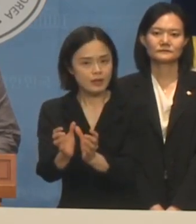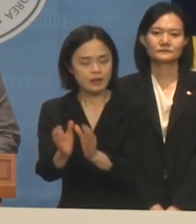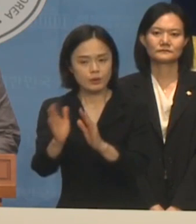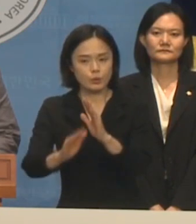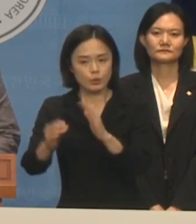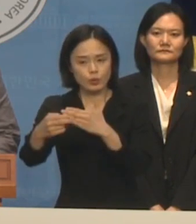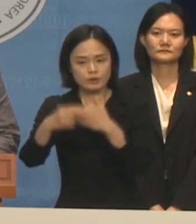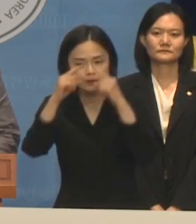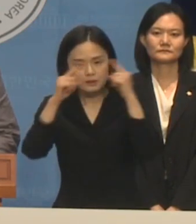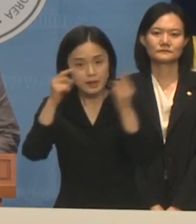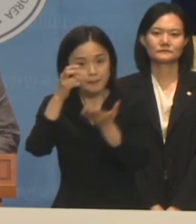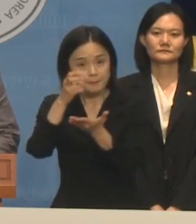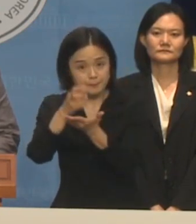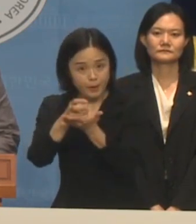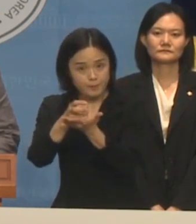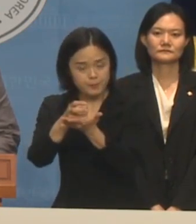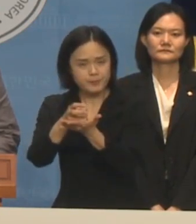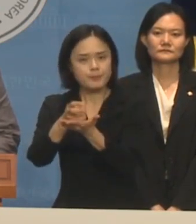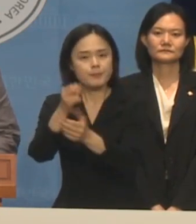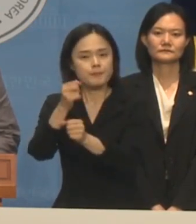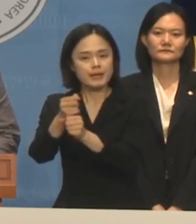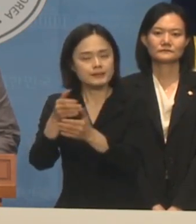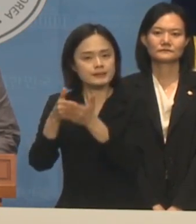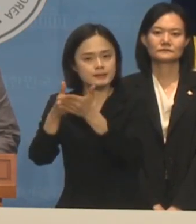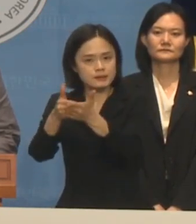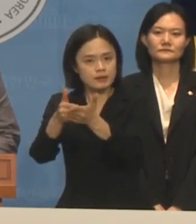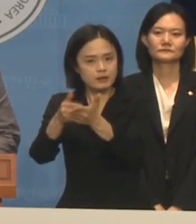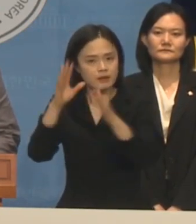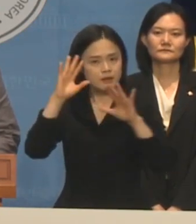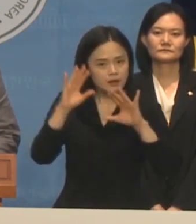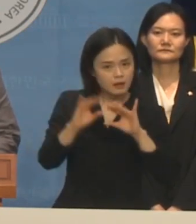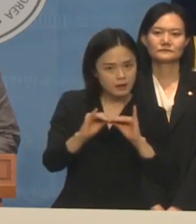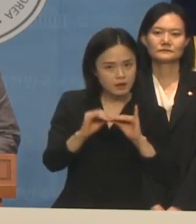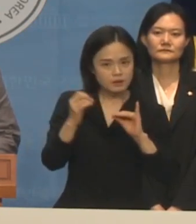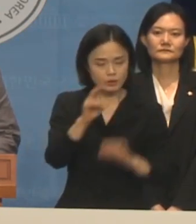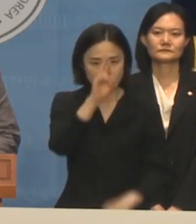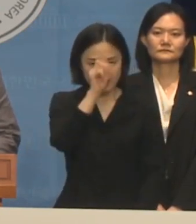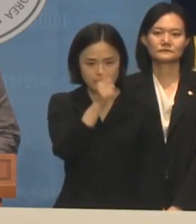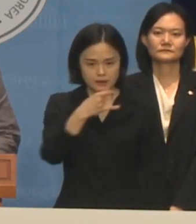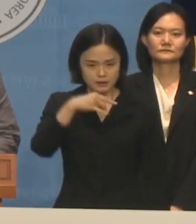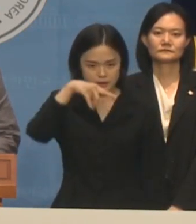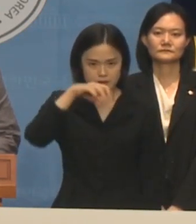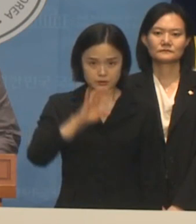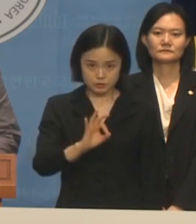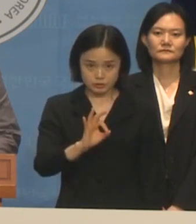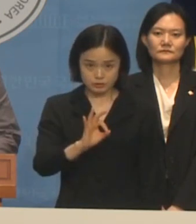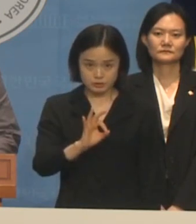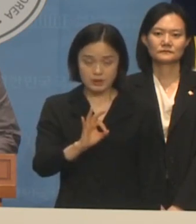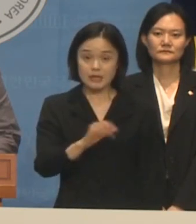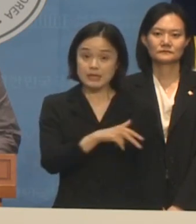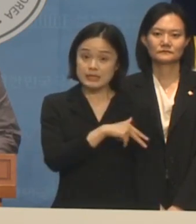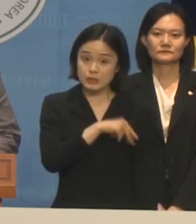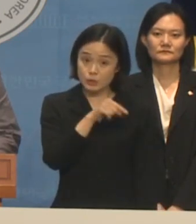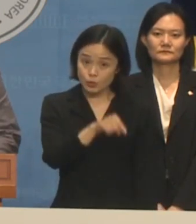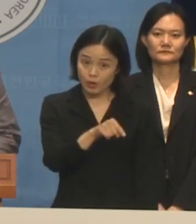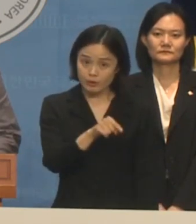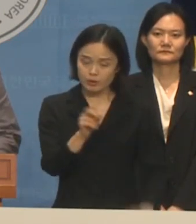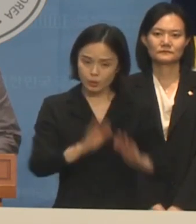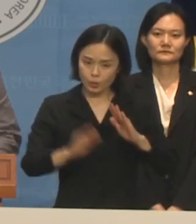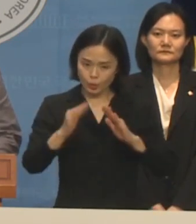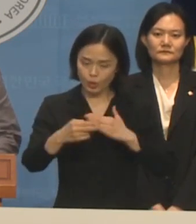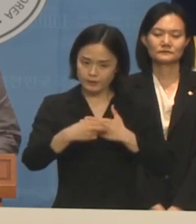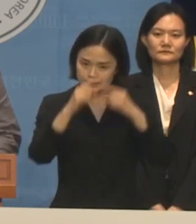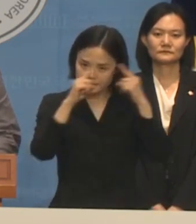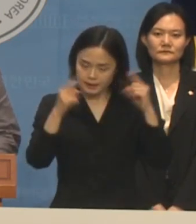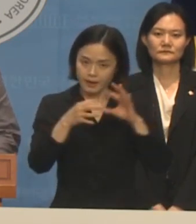채택과 박희승 의원의 공공보건의료 대학 설립 운영에 관한 법률안 발의를